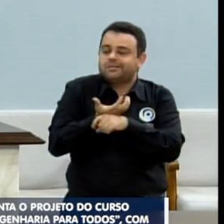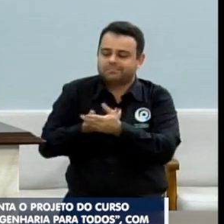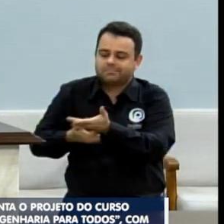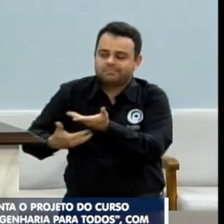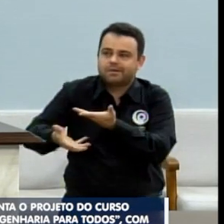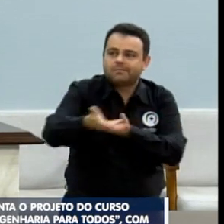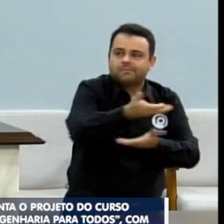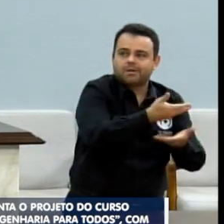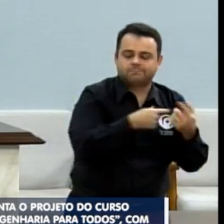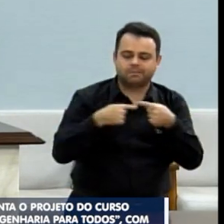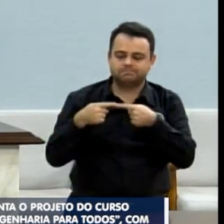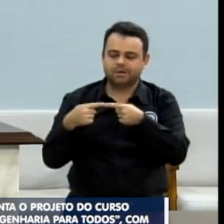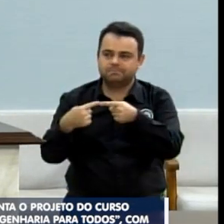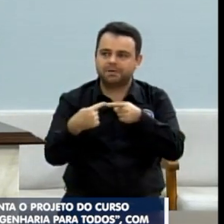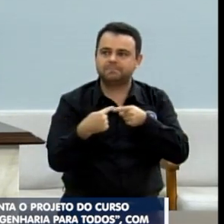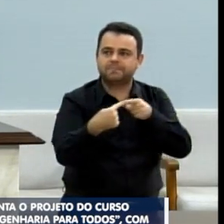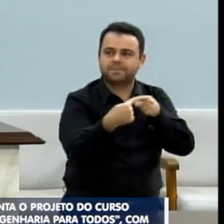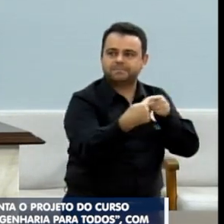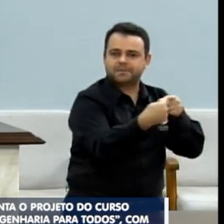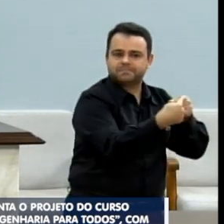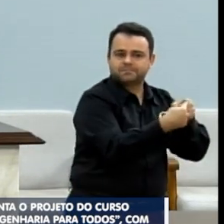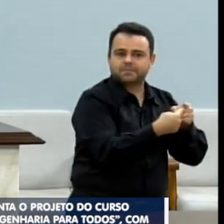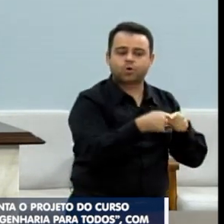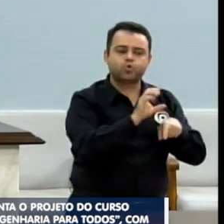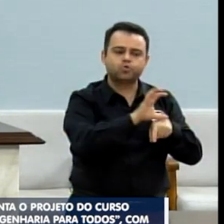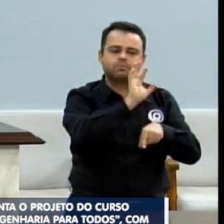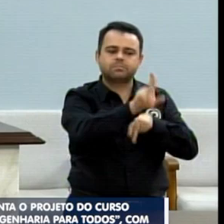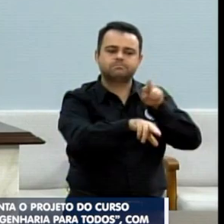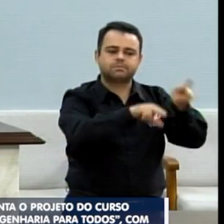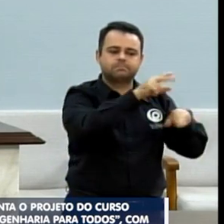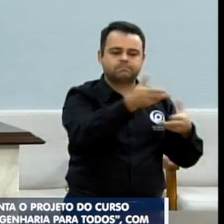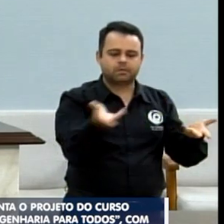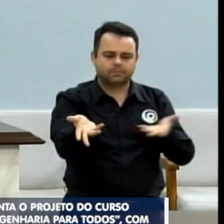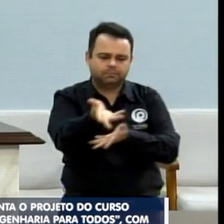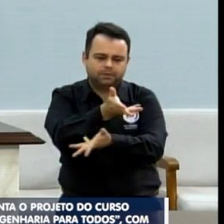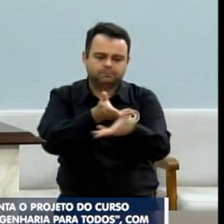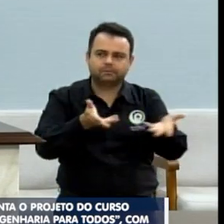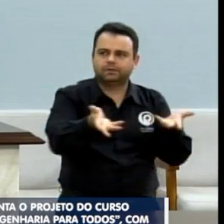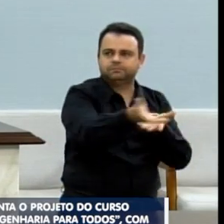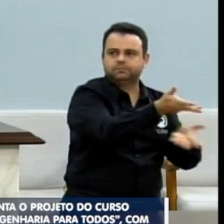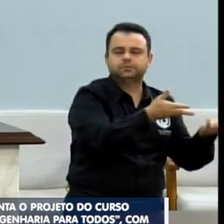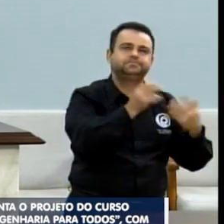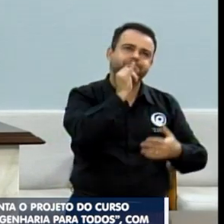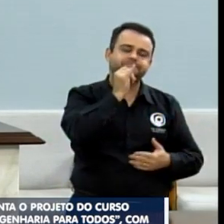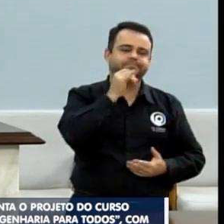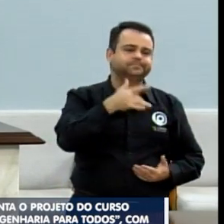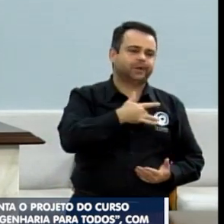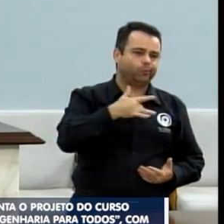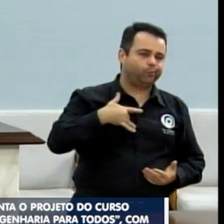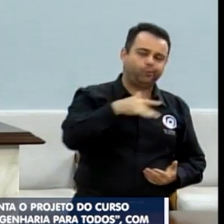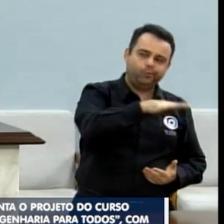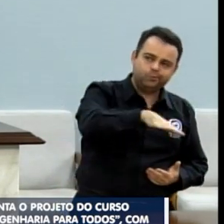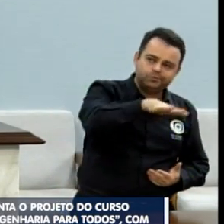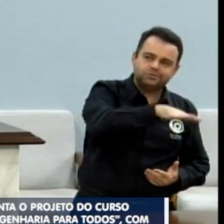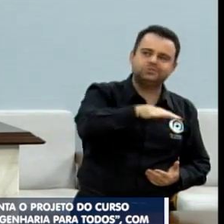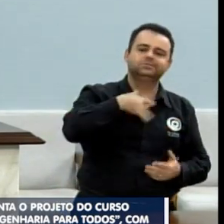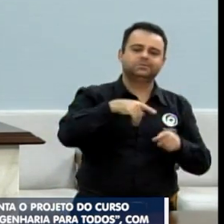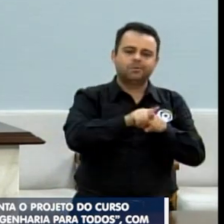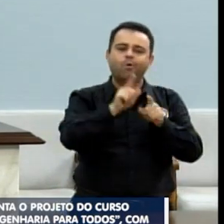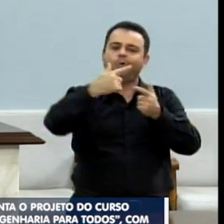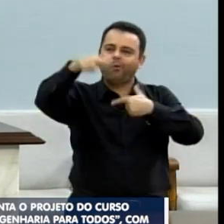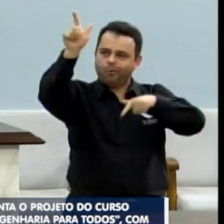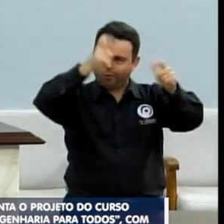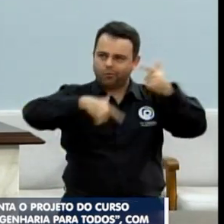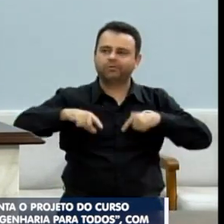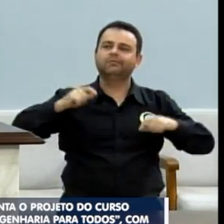interdisciplinar com os diferentes cursos, né, envolvendo, por exemplo, a área da saúde, nós possamos